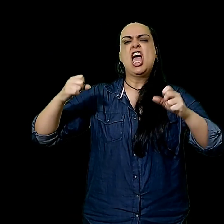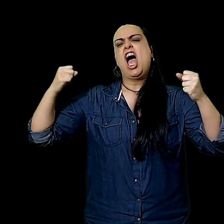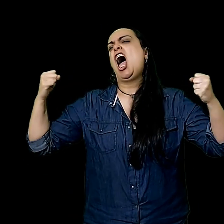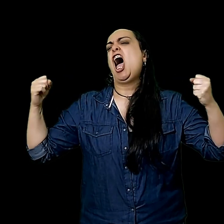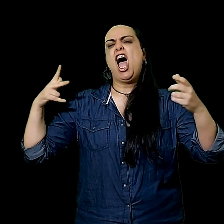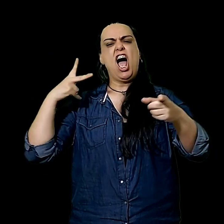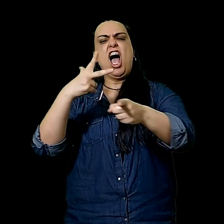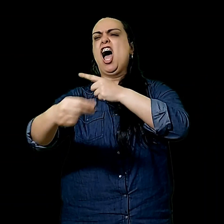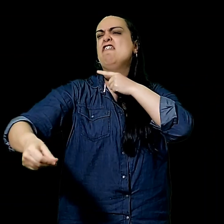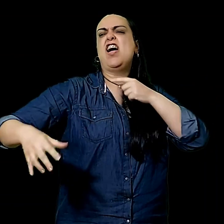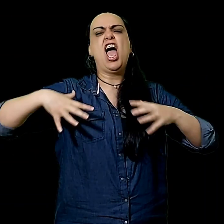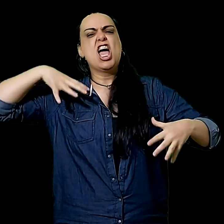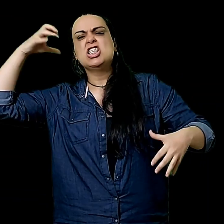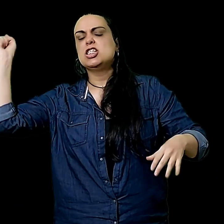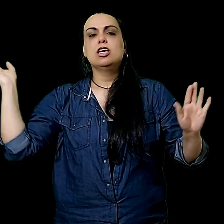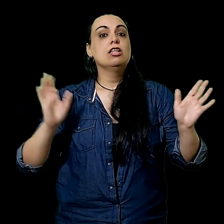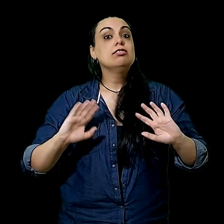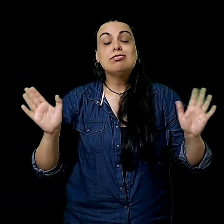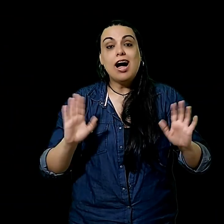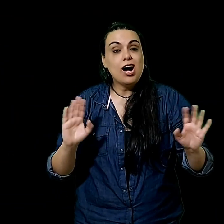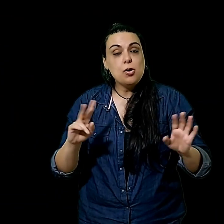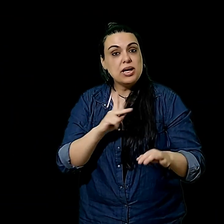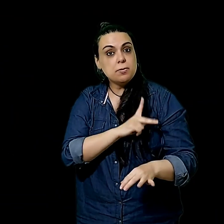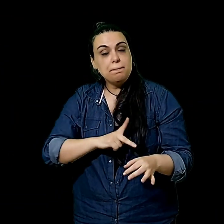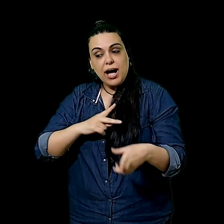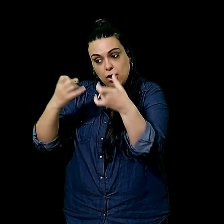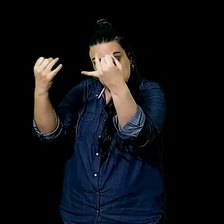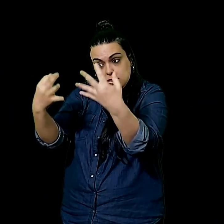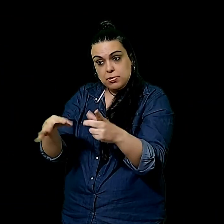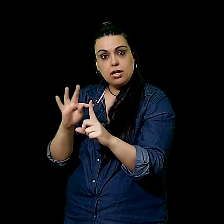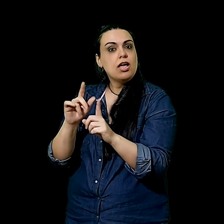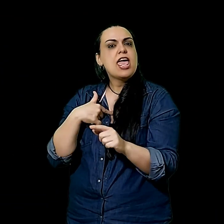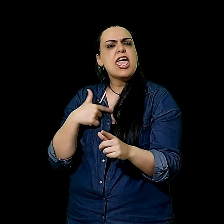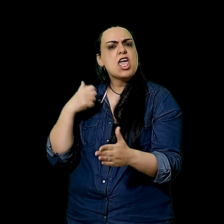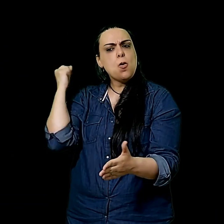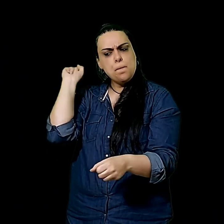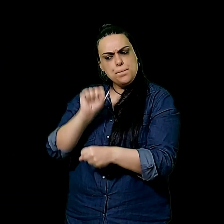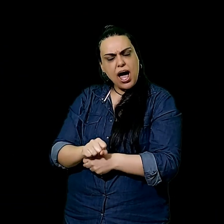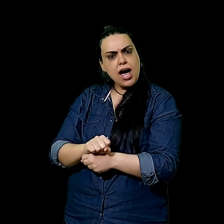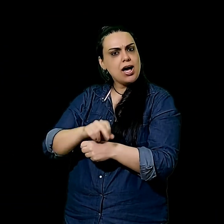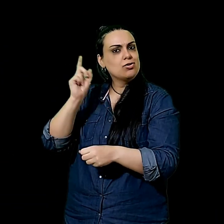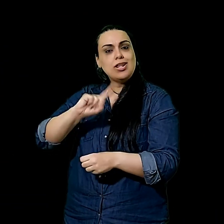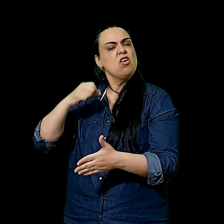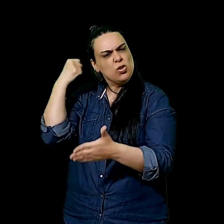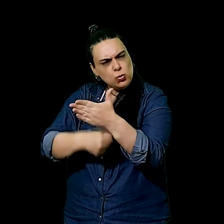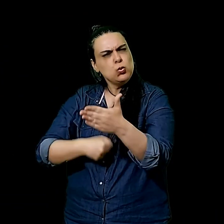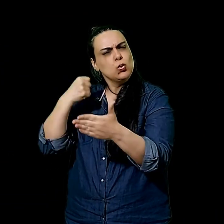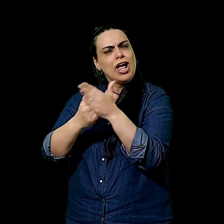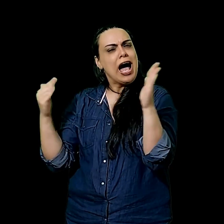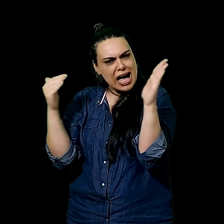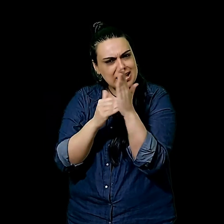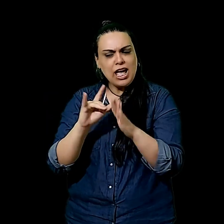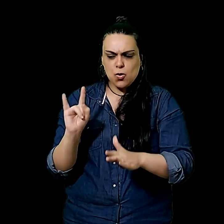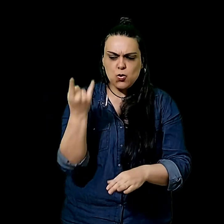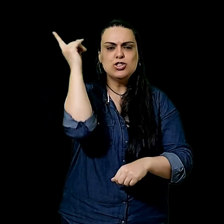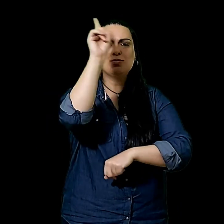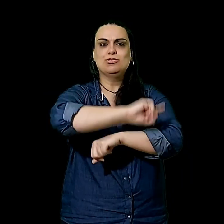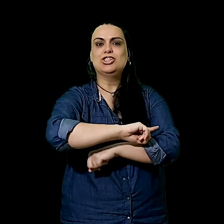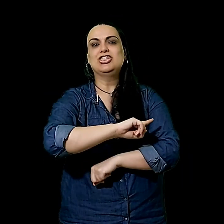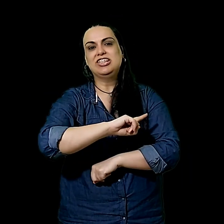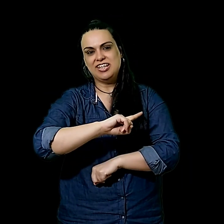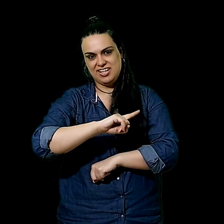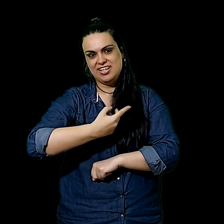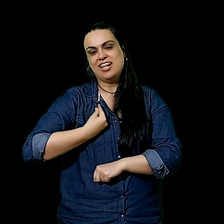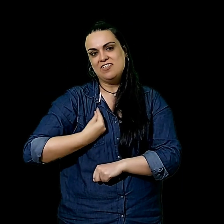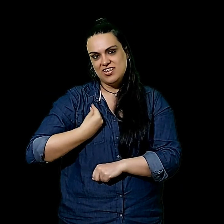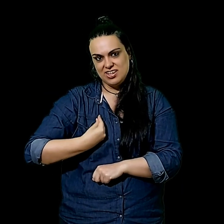venci. Mas o que ele quis deixar claro para Timóteo e para a gente é que ele não parou de combater até o último dia da sua vida. E isso é